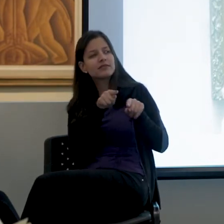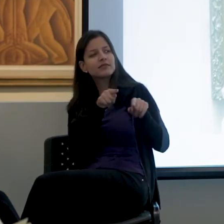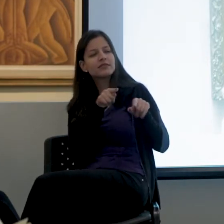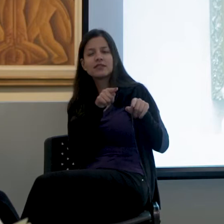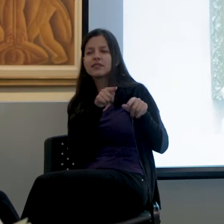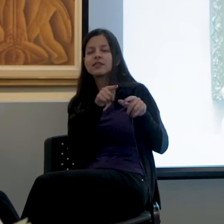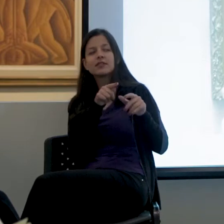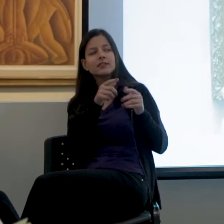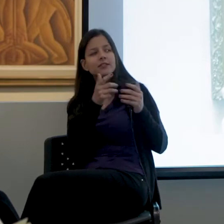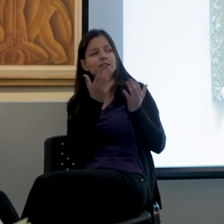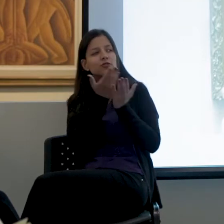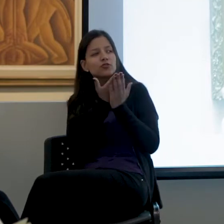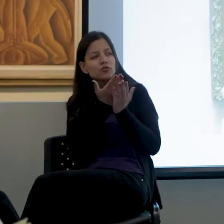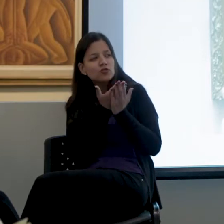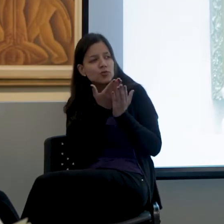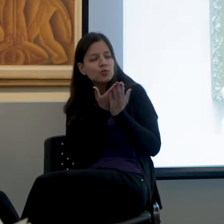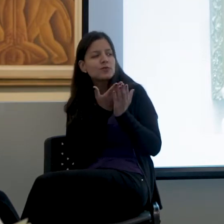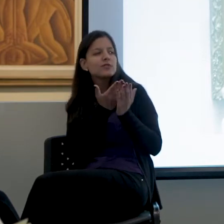estudada,